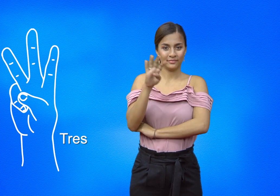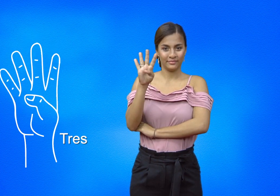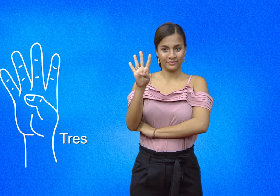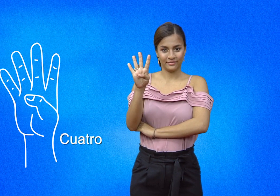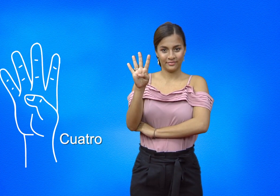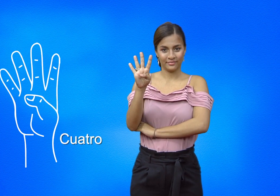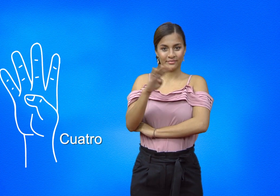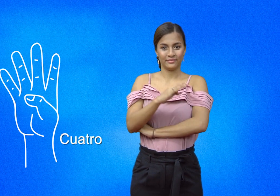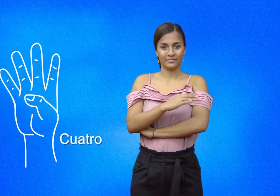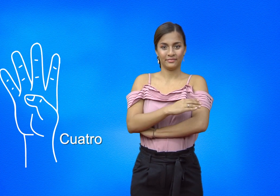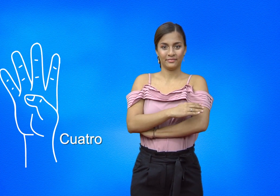4